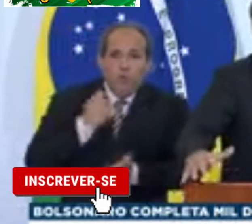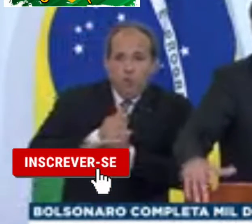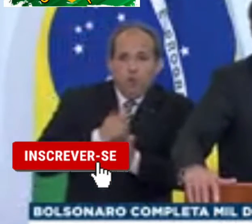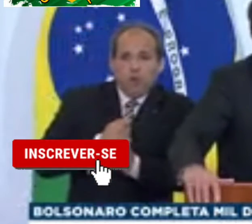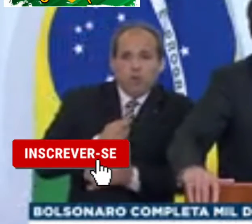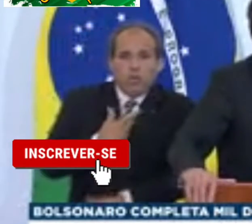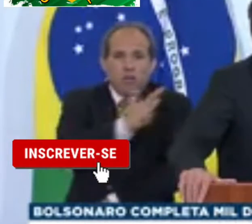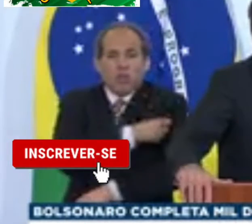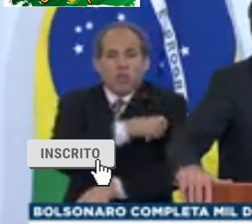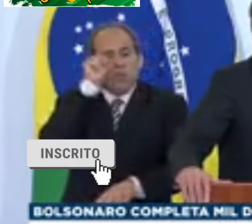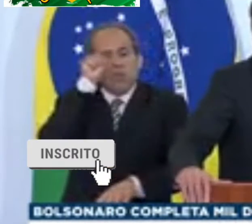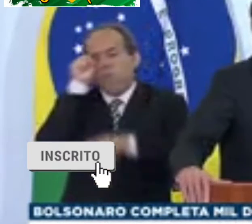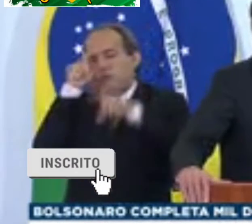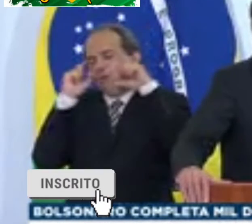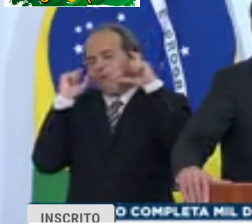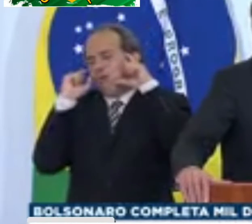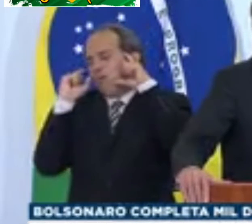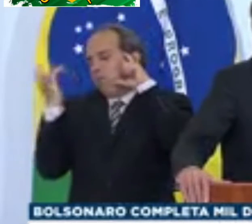Dormiu de máscara?